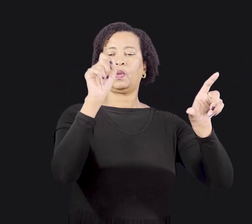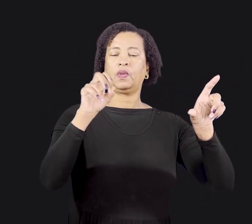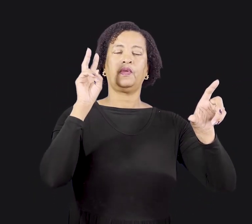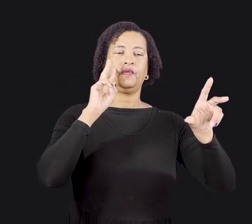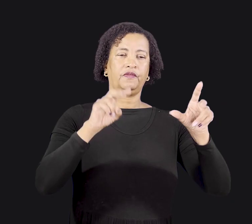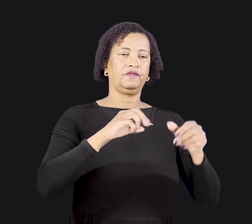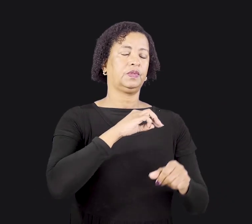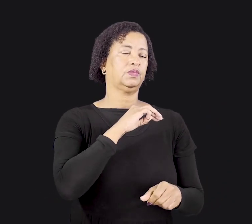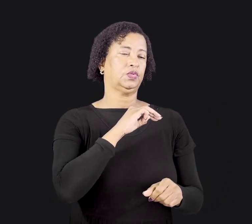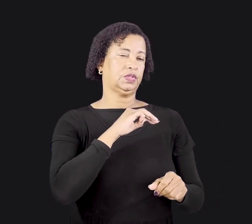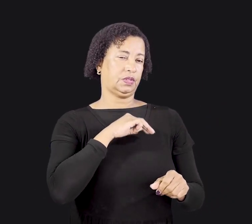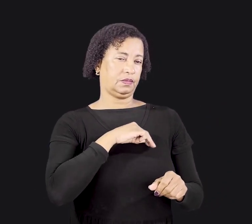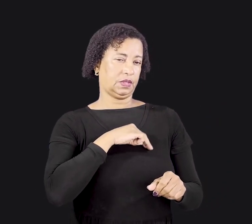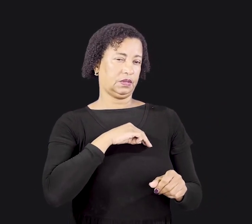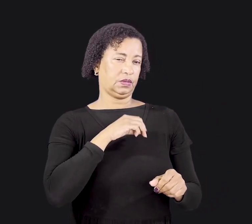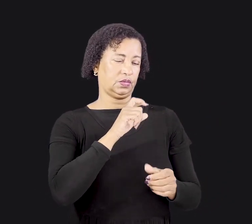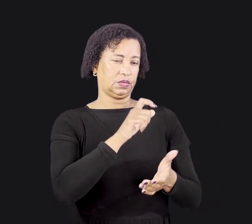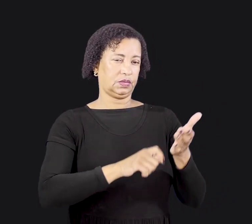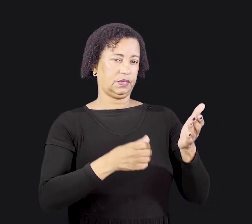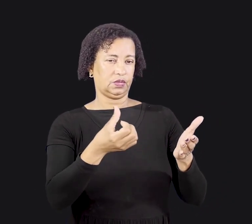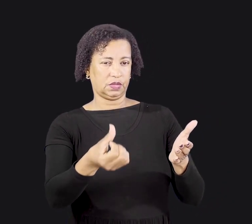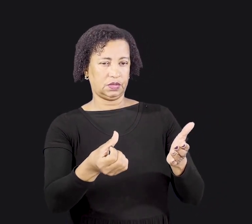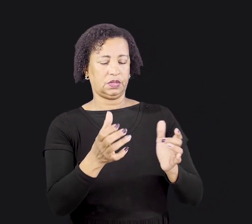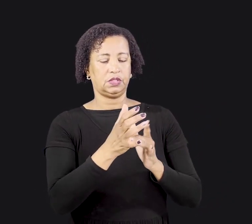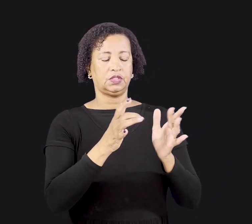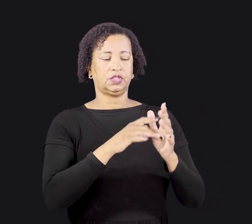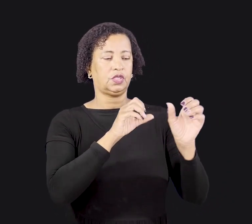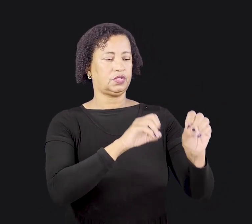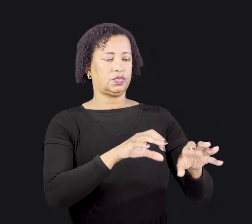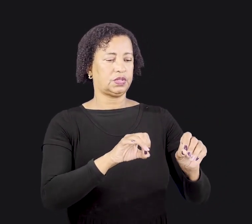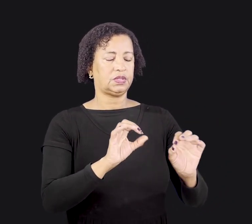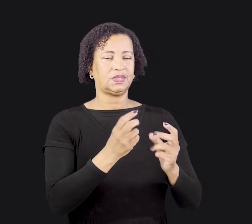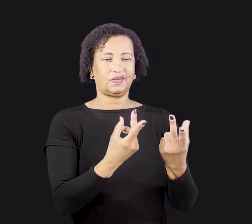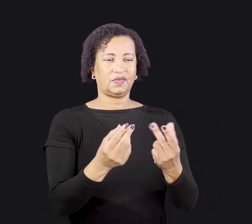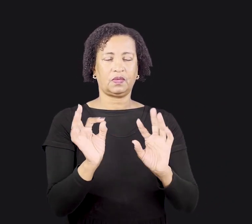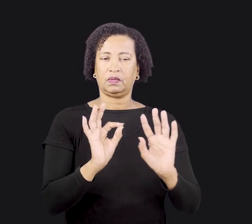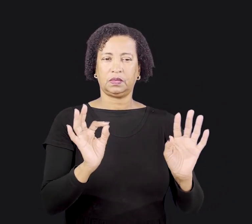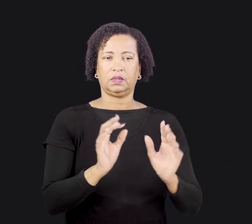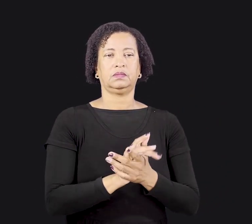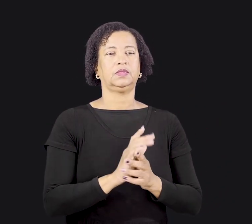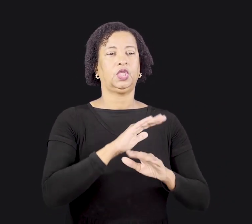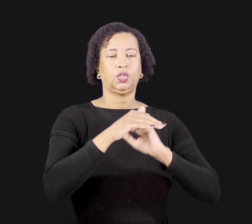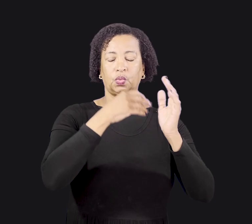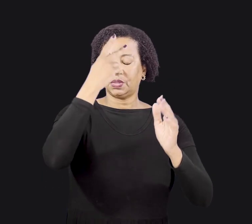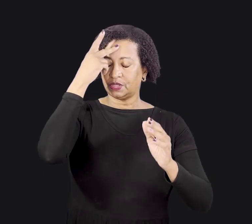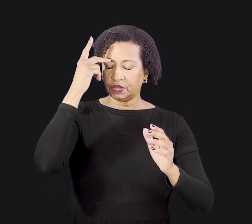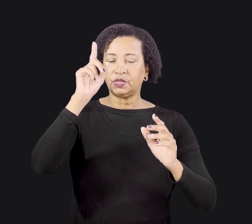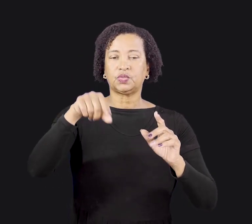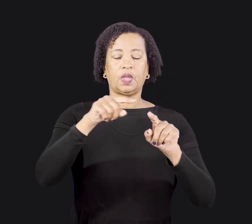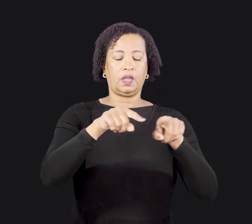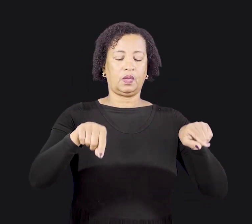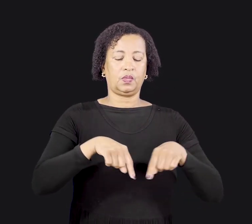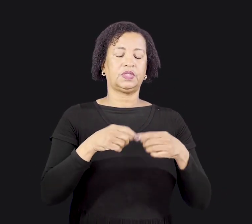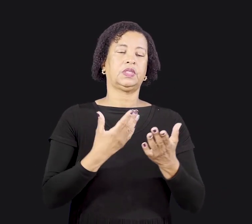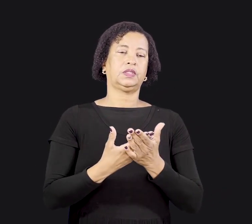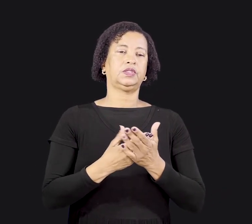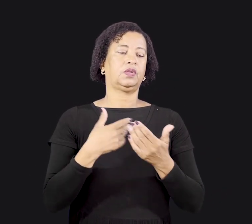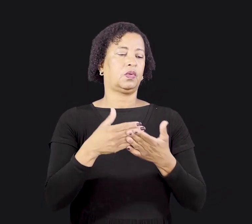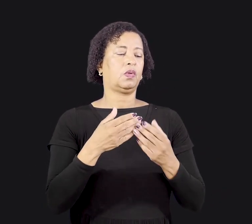6, Jesus não ensinava assim. Ele tinha todo mundo como sala de aula. Por onde ele passava com seus discípulos, independente do tipo